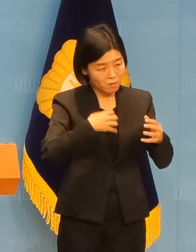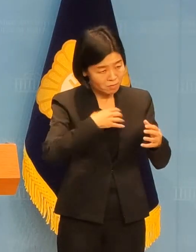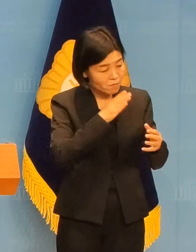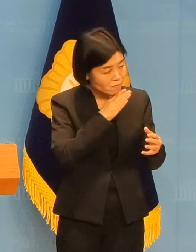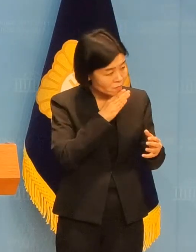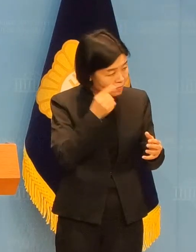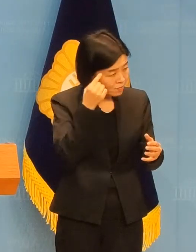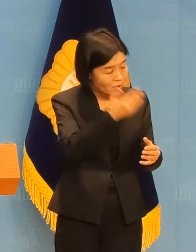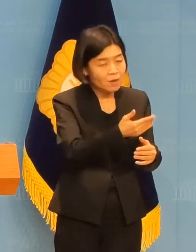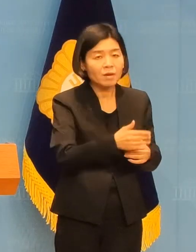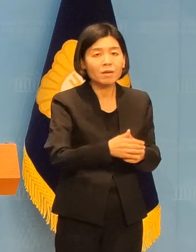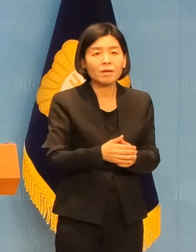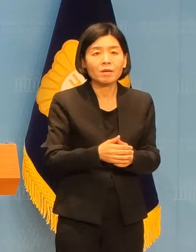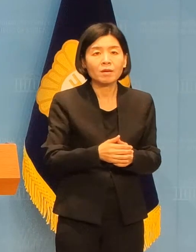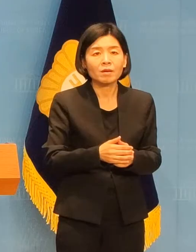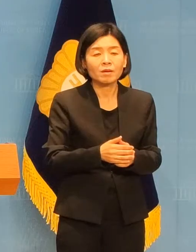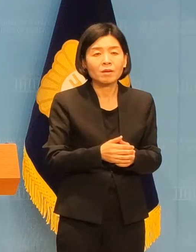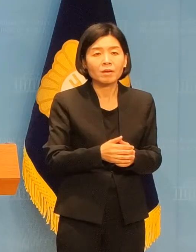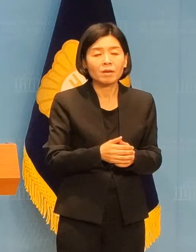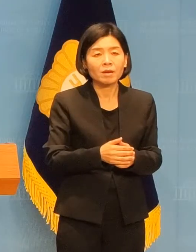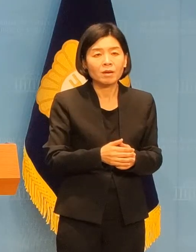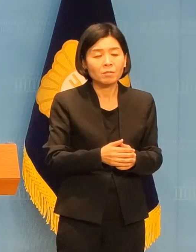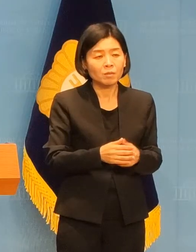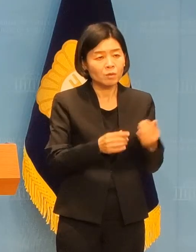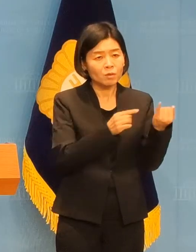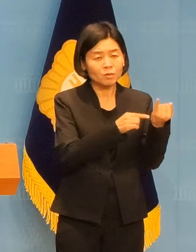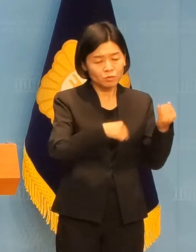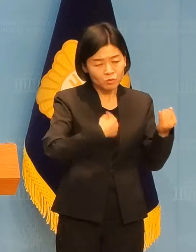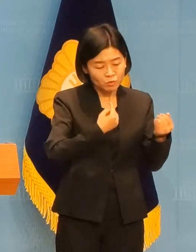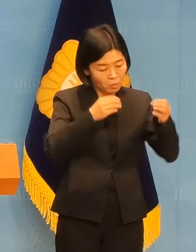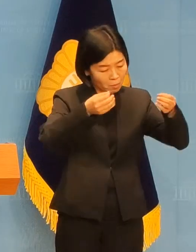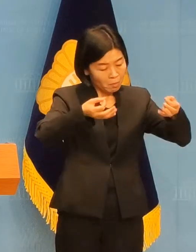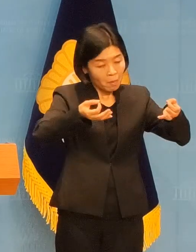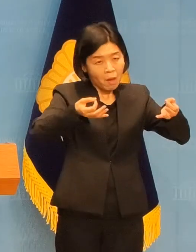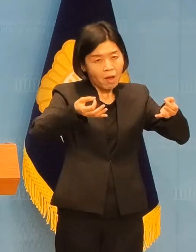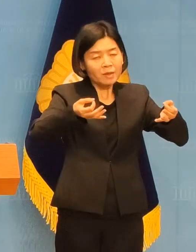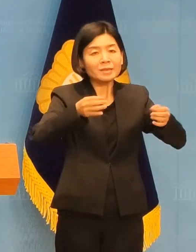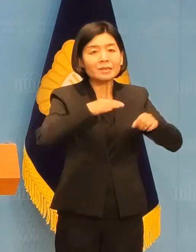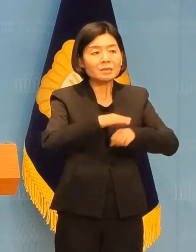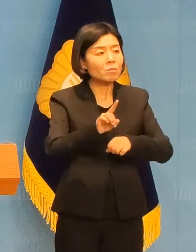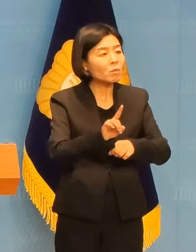걱정입니까? 아니면 본인 존재감 걱정입니까?